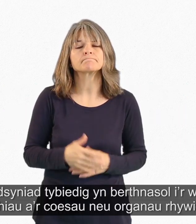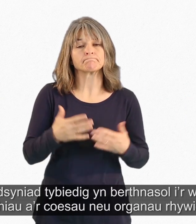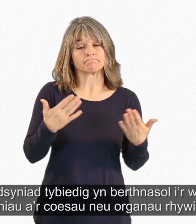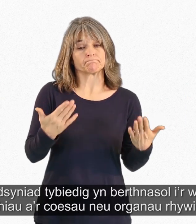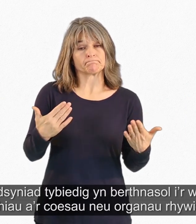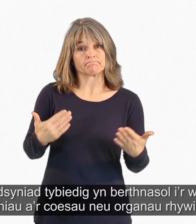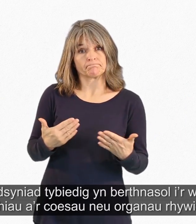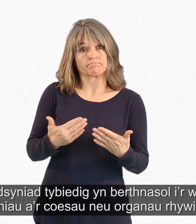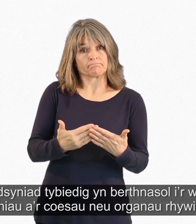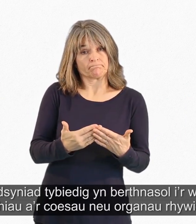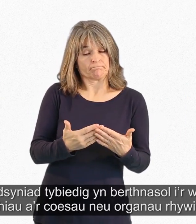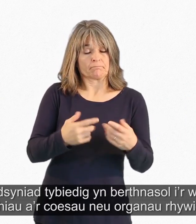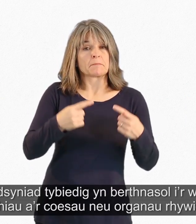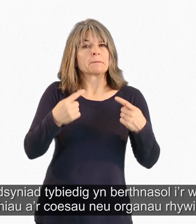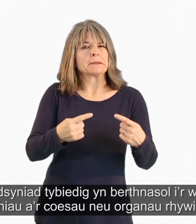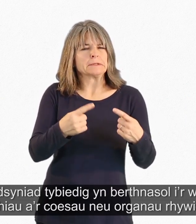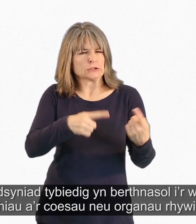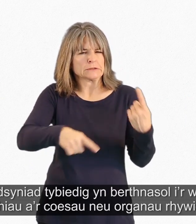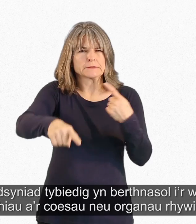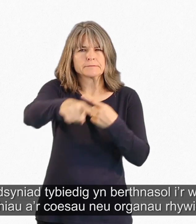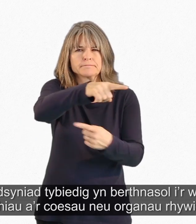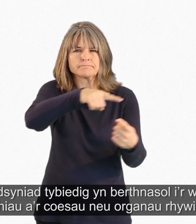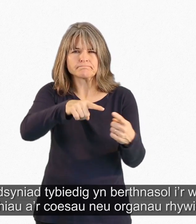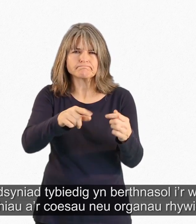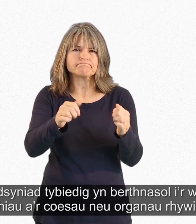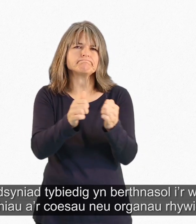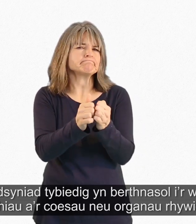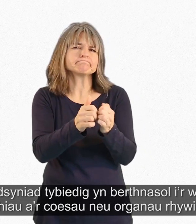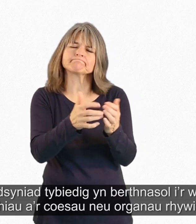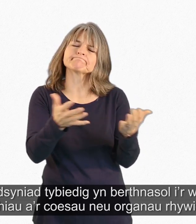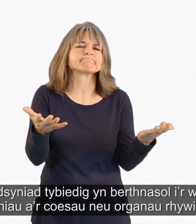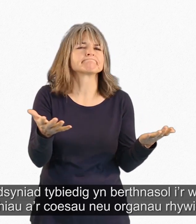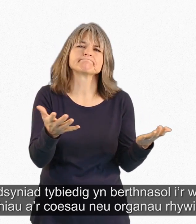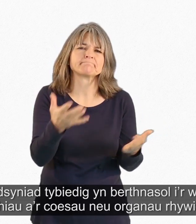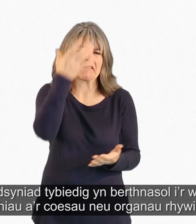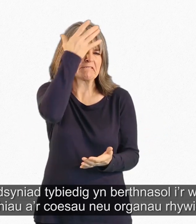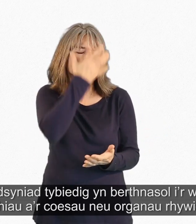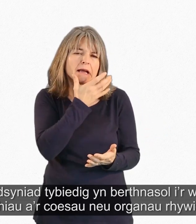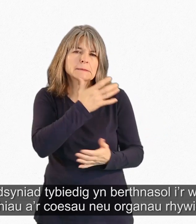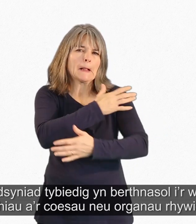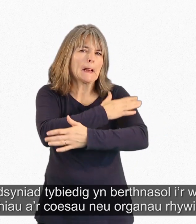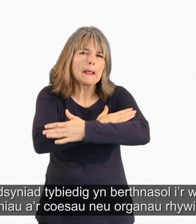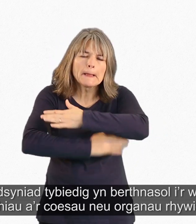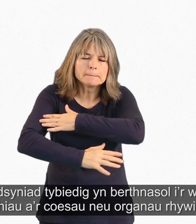Ni fydd cyd-syniad tybiedig yn berthnasol i'r wyneb, y brechau ar coesau neu organau rwywiol.